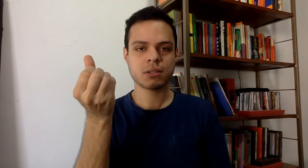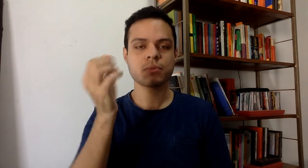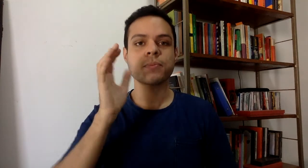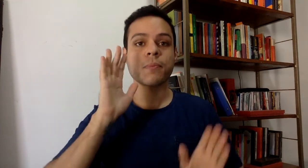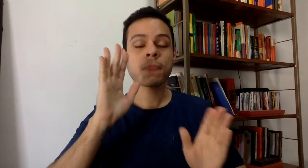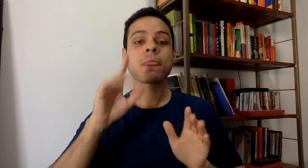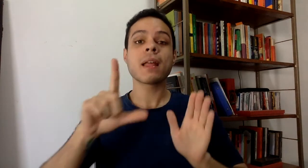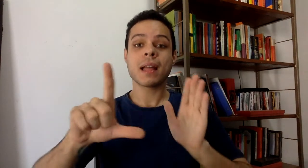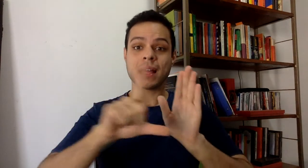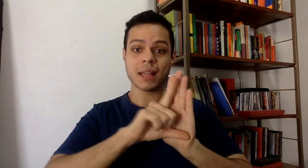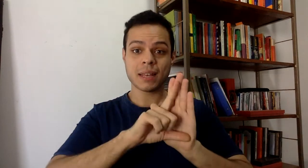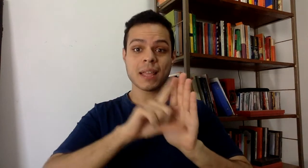10.436.